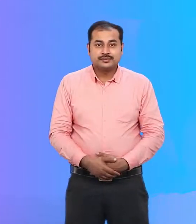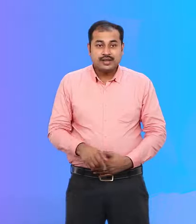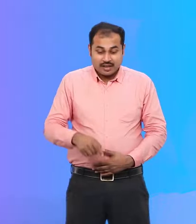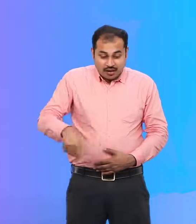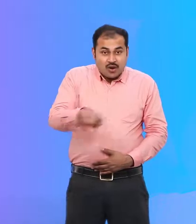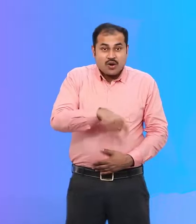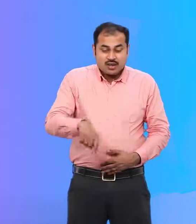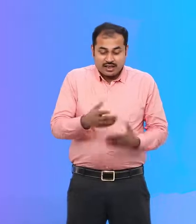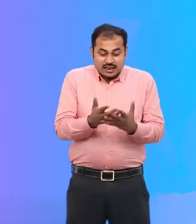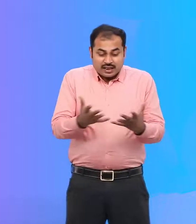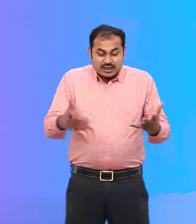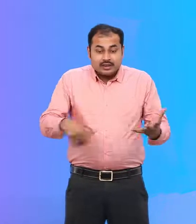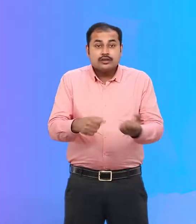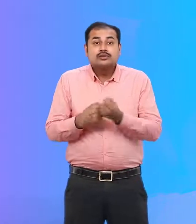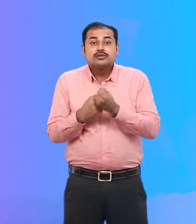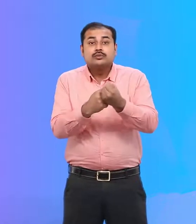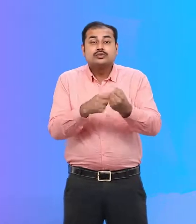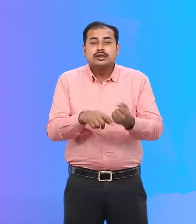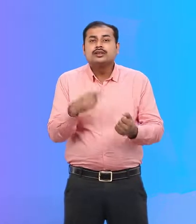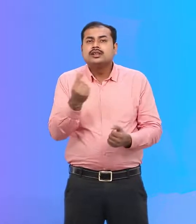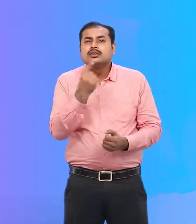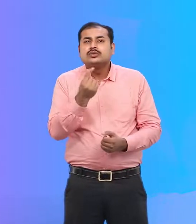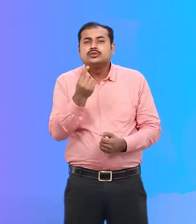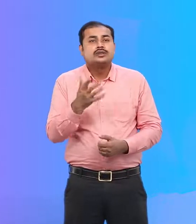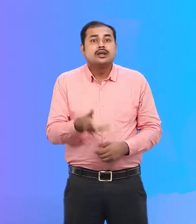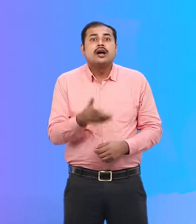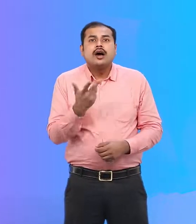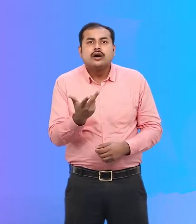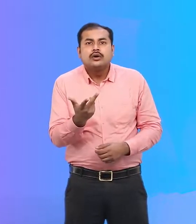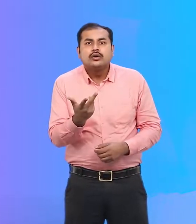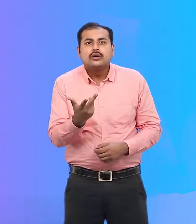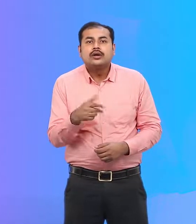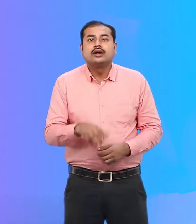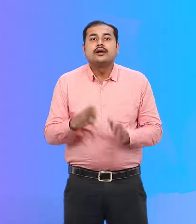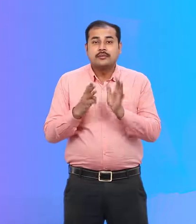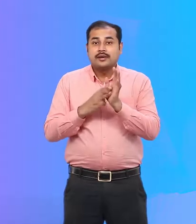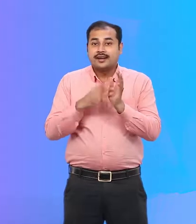कि माया हमें दिखाएगी इन उपकरणों का प्रयोग कैसे करते हैं झाल